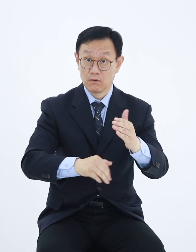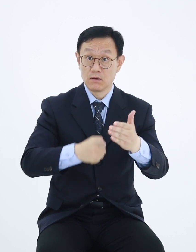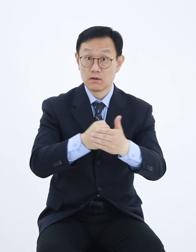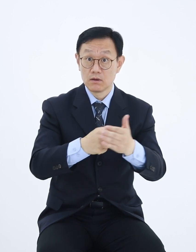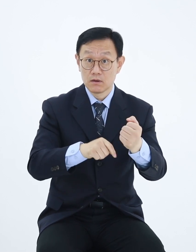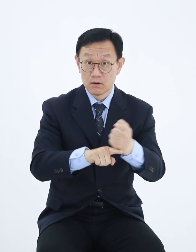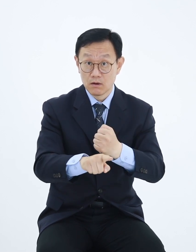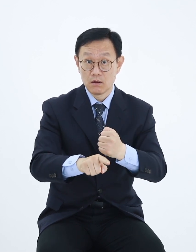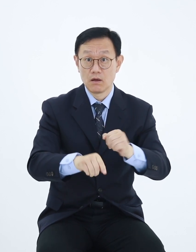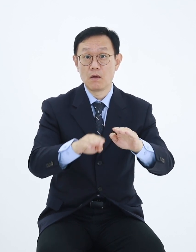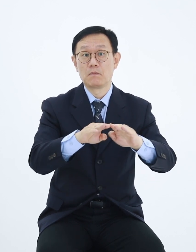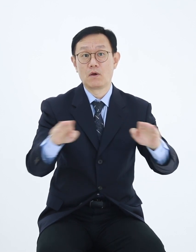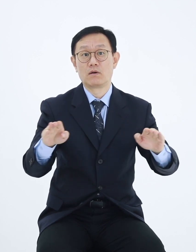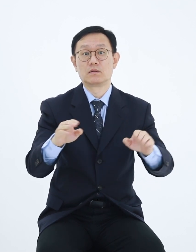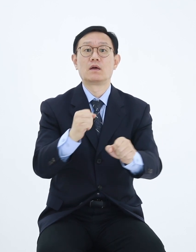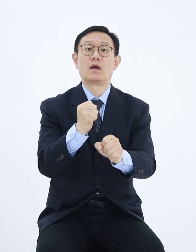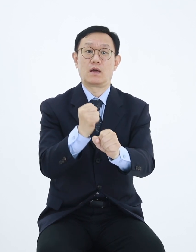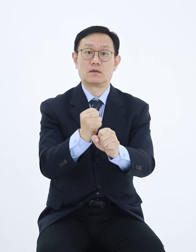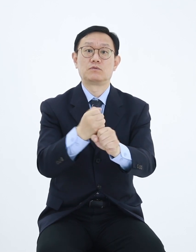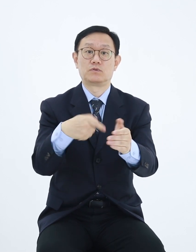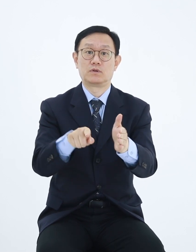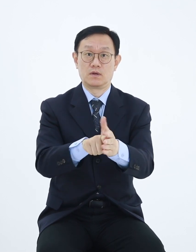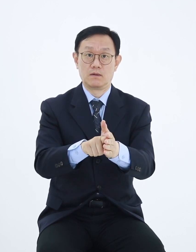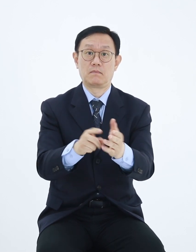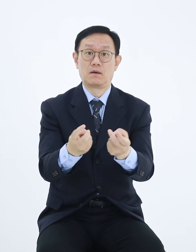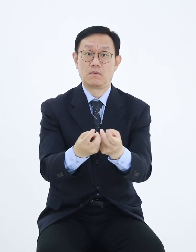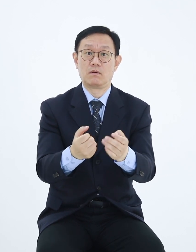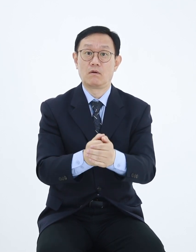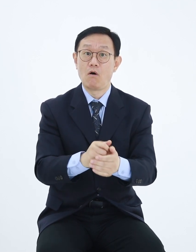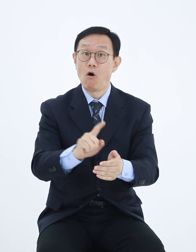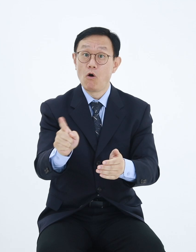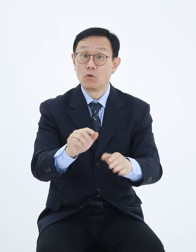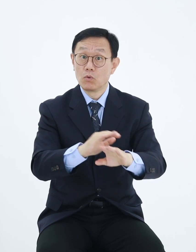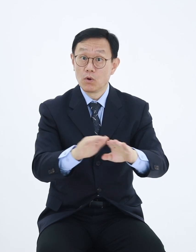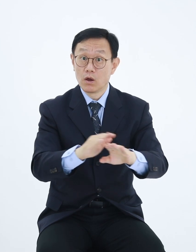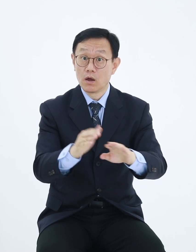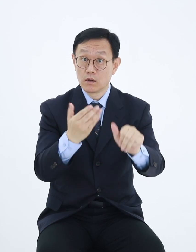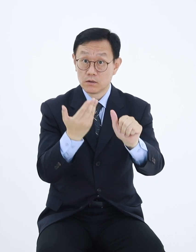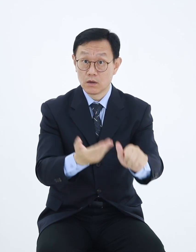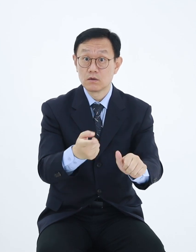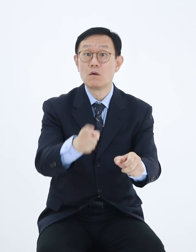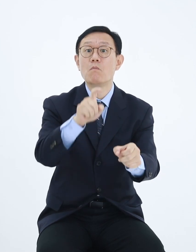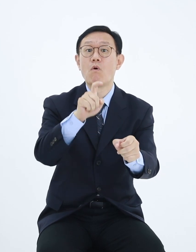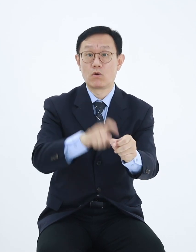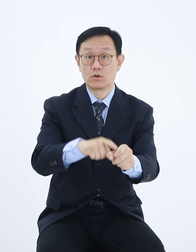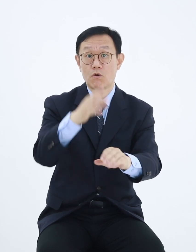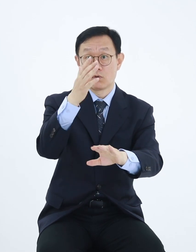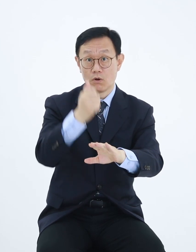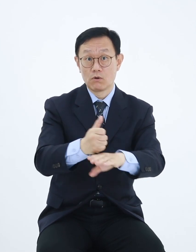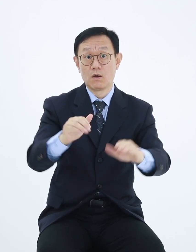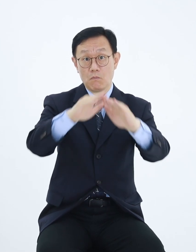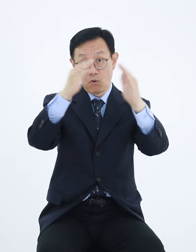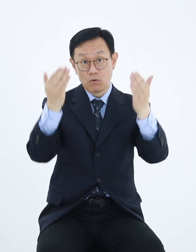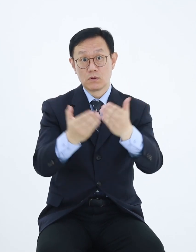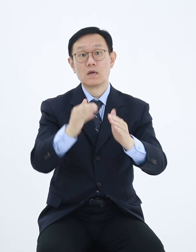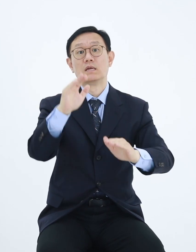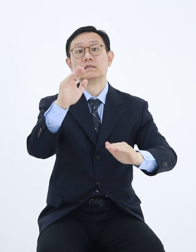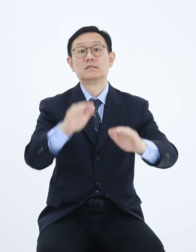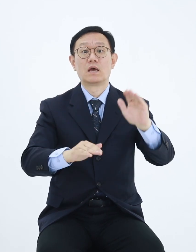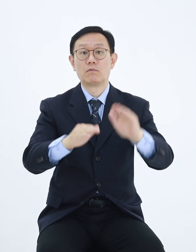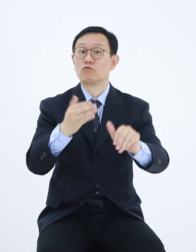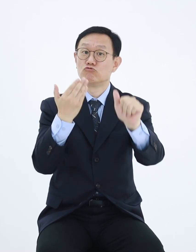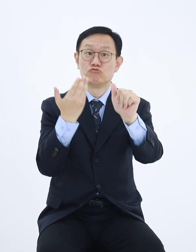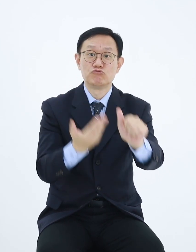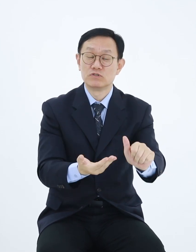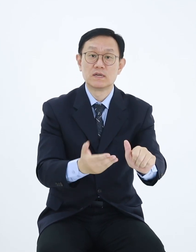것은 평등을 실현하기 위한 수단으로 어떤 조치를 취할 때 그 목적과 결과 모두 차별에 해당하지